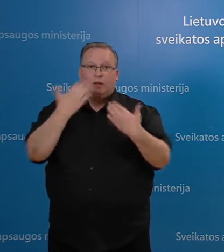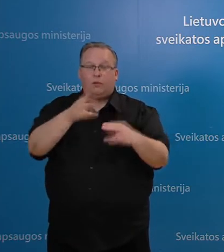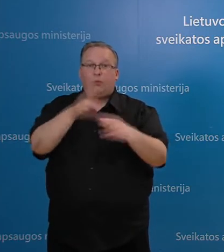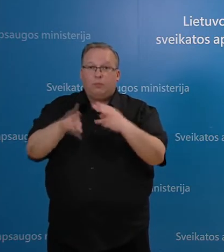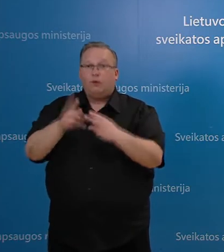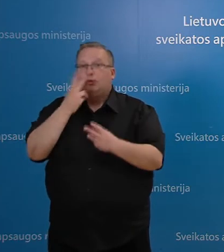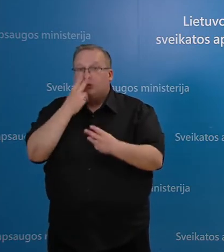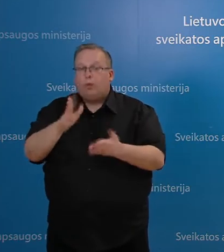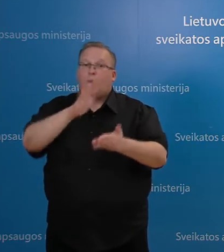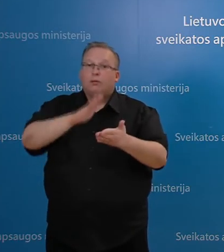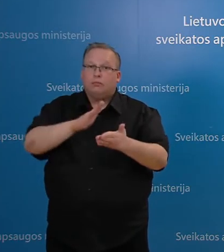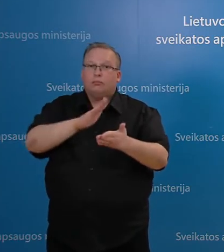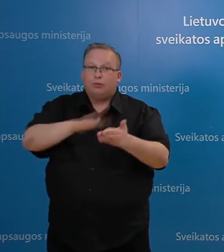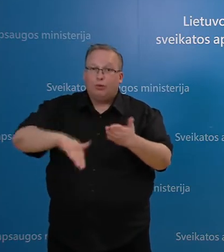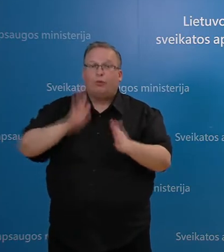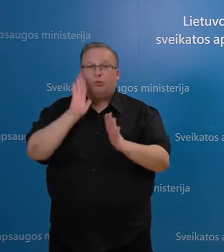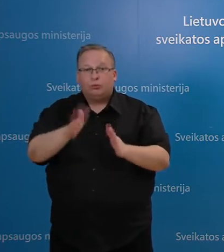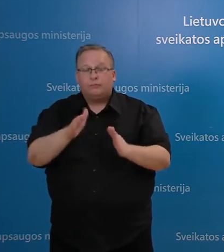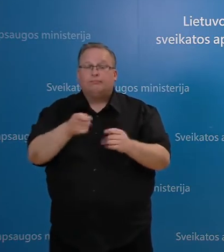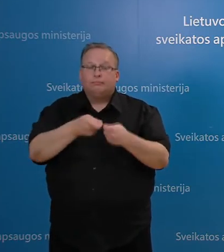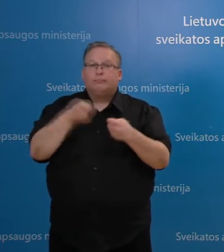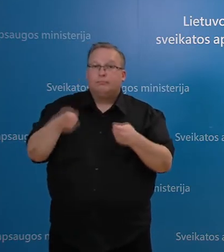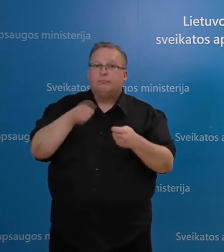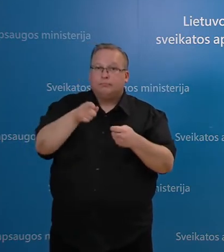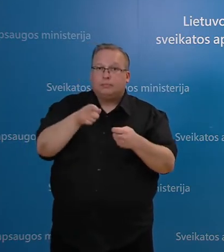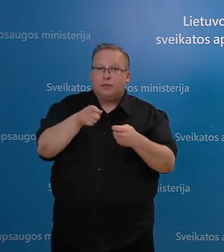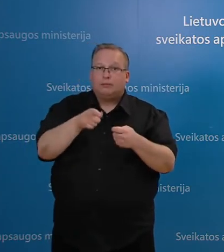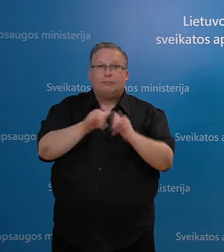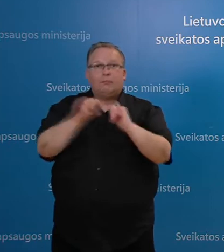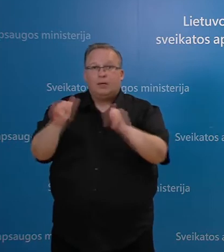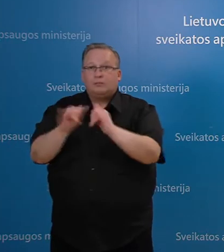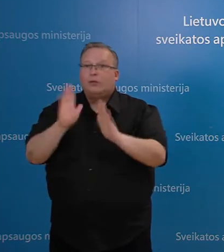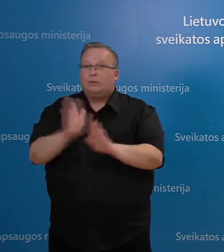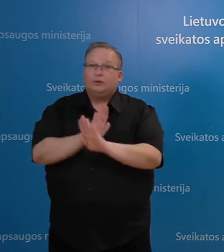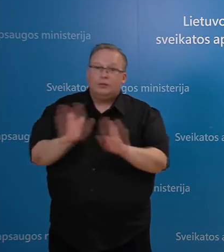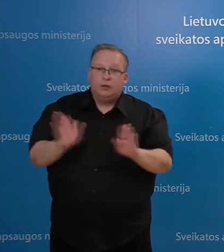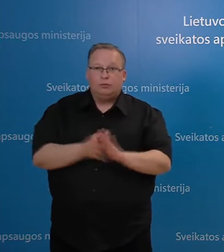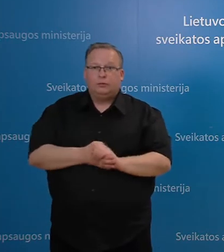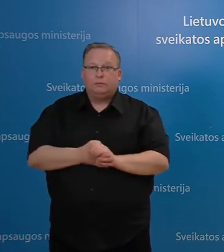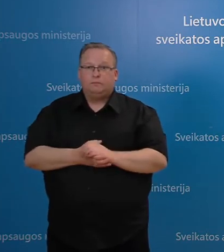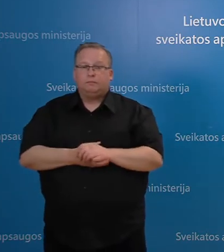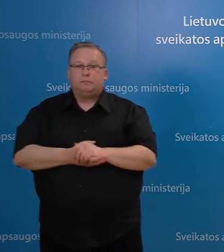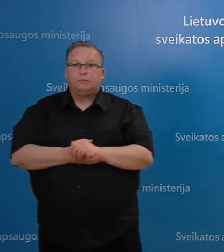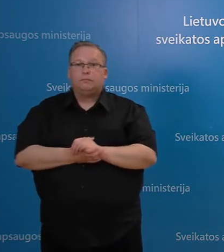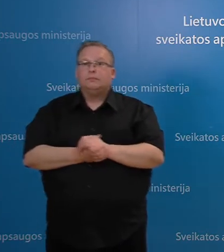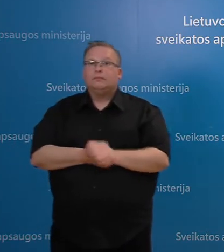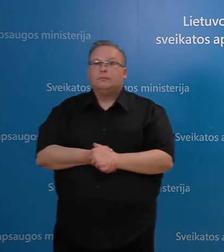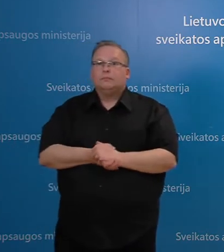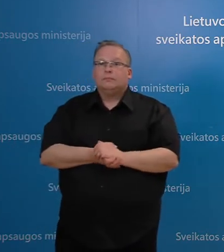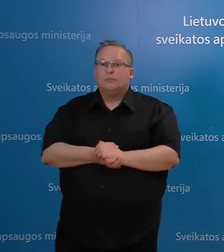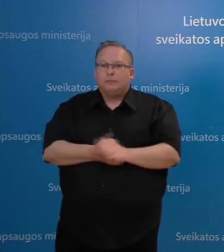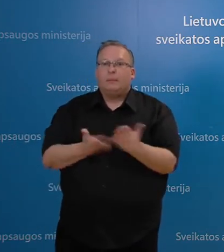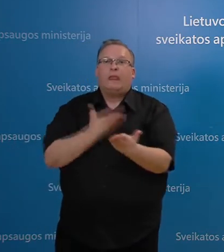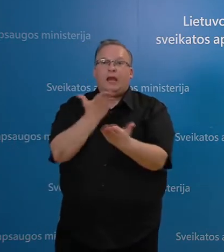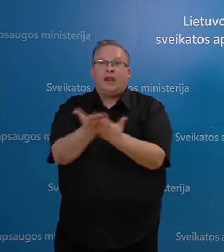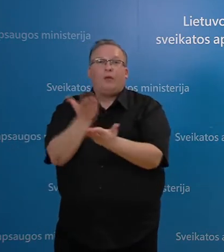Tai taip galėčiau atsakyti į šią klausimo dalį. Priminkit antrą dalį. Prisiminiau